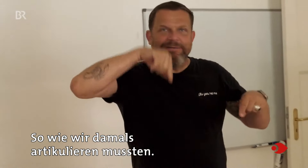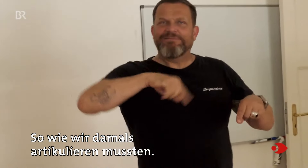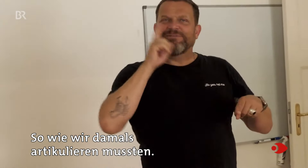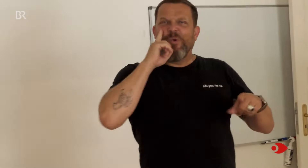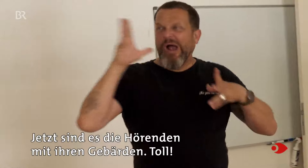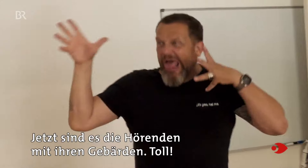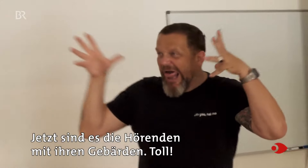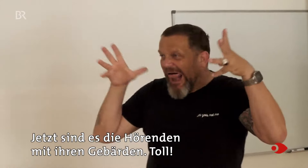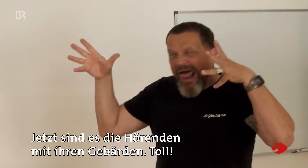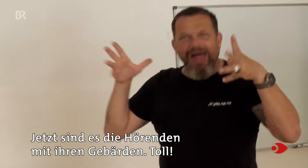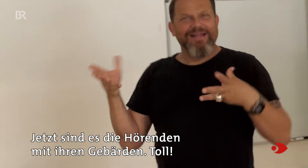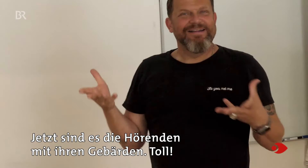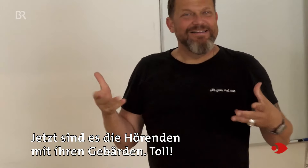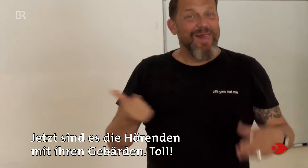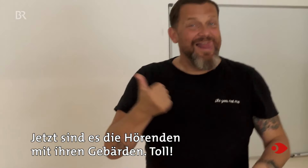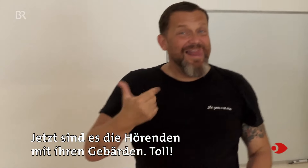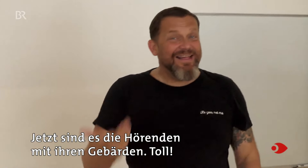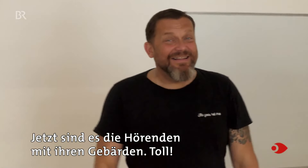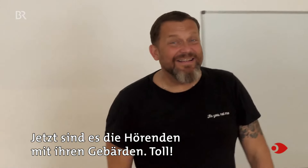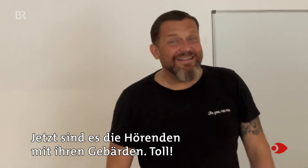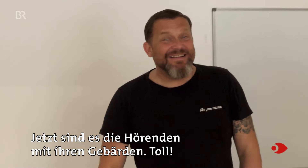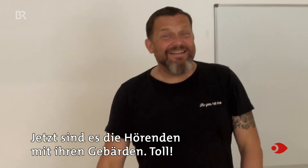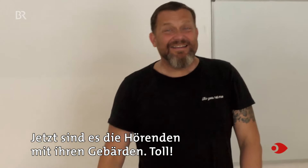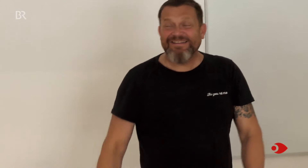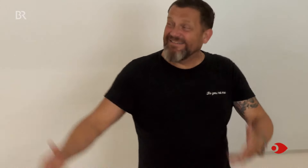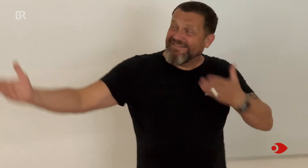mussten. Jetzt sind es die Hörenden mit ihren Gebärden. Toll.